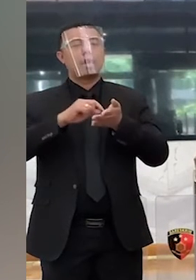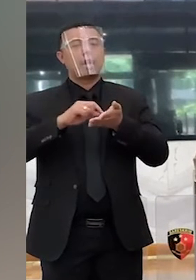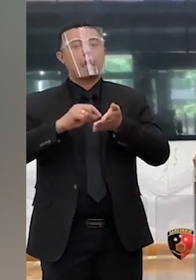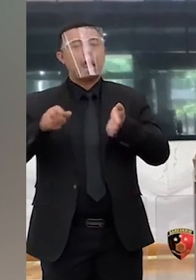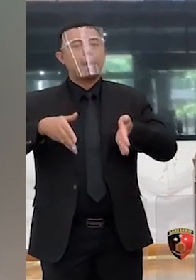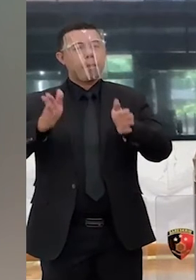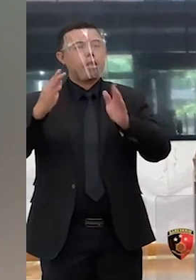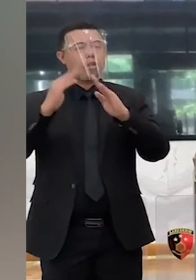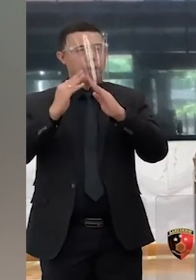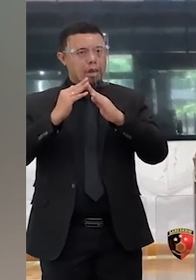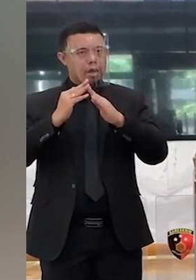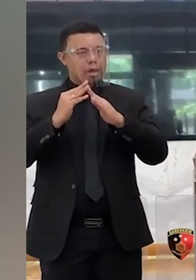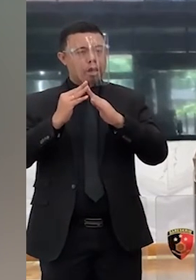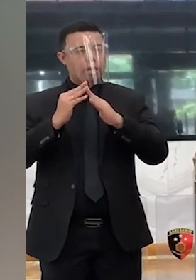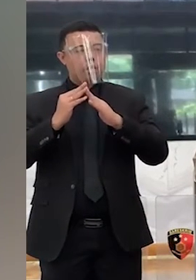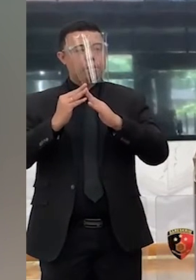alamat